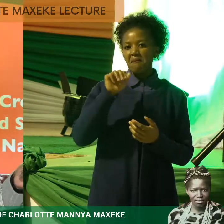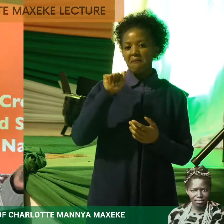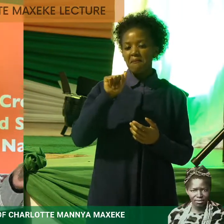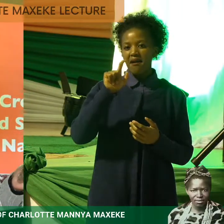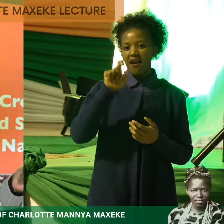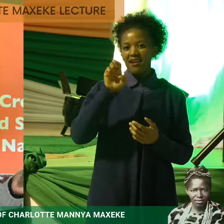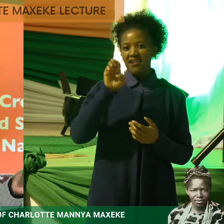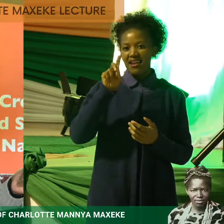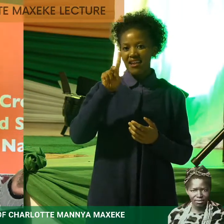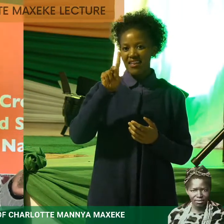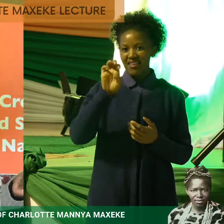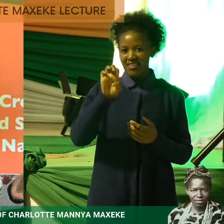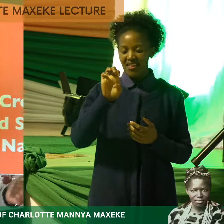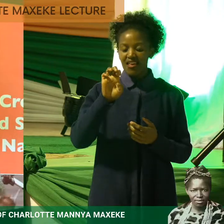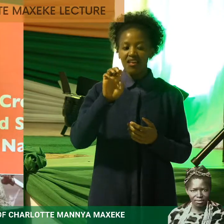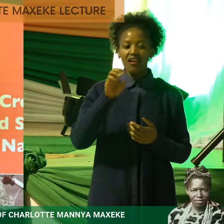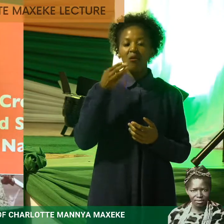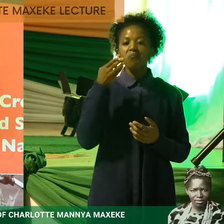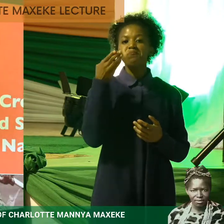Wayeyocula phesheya.